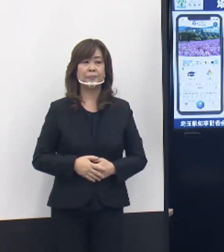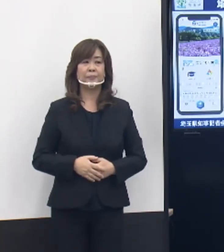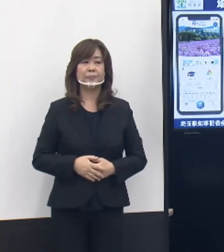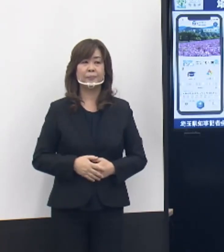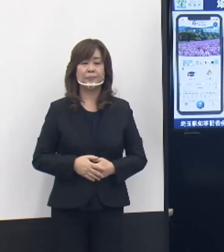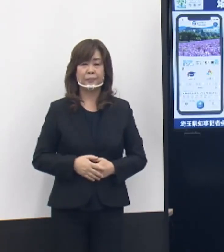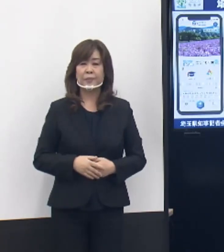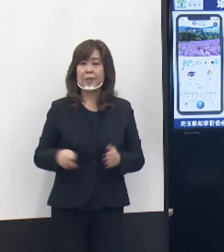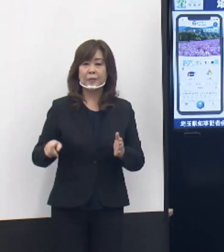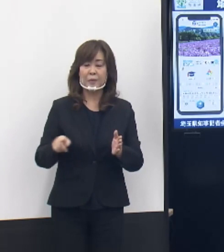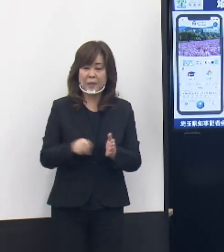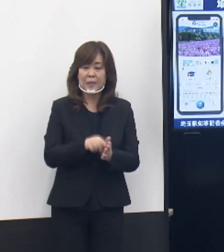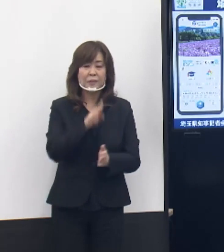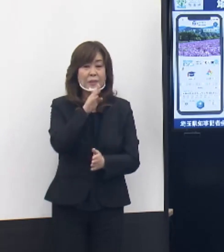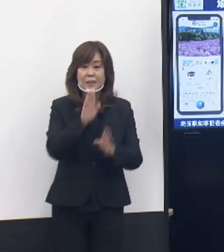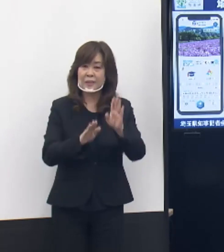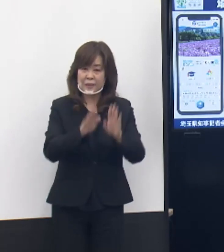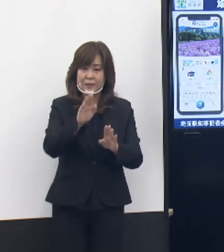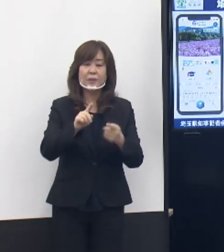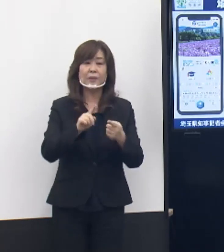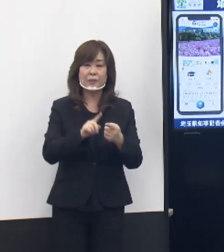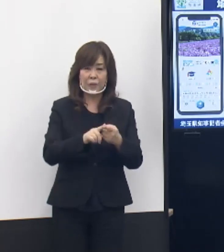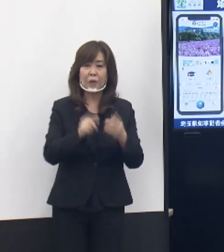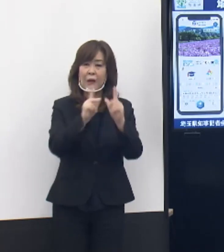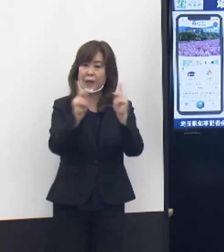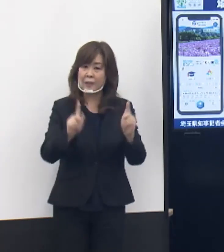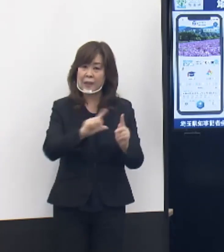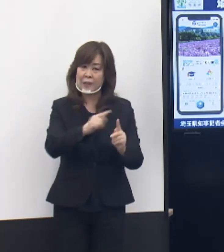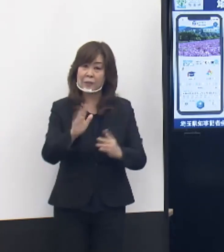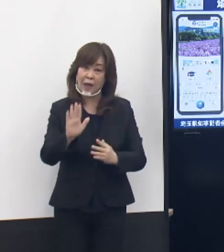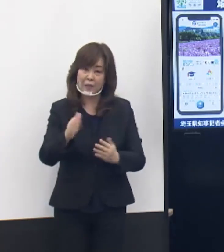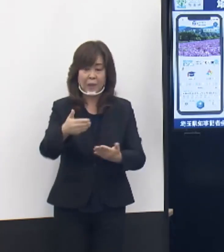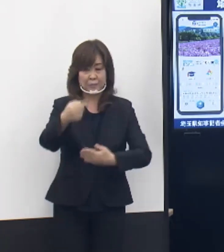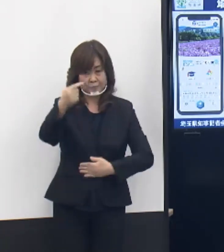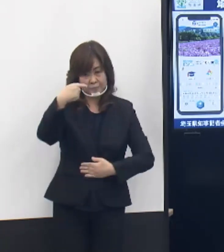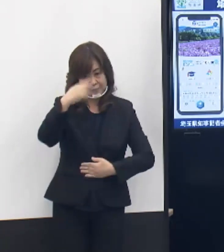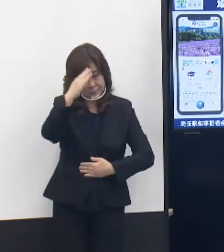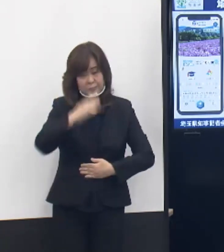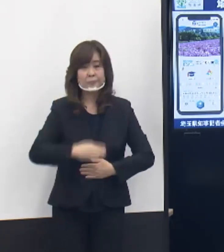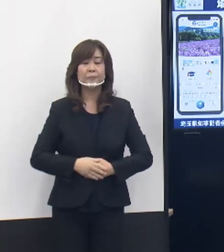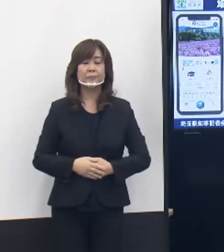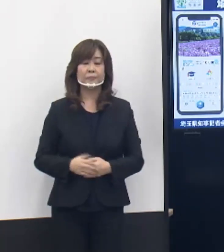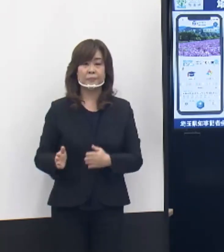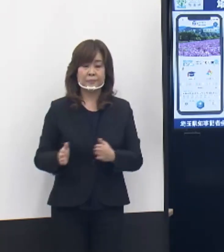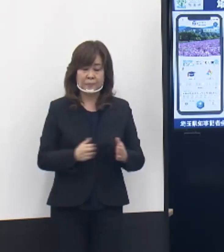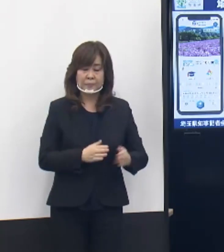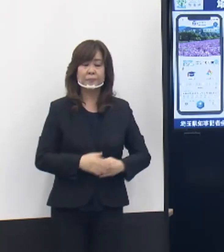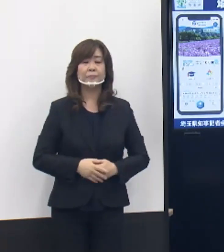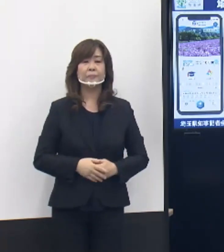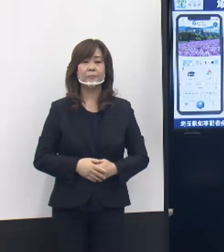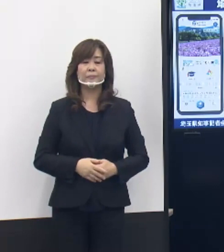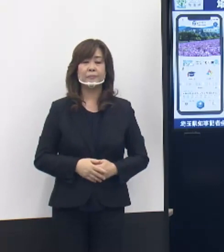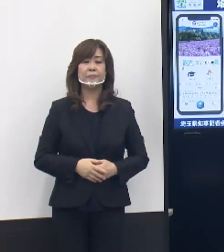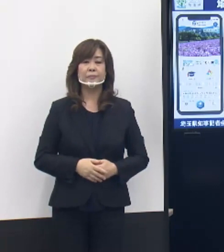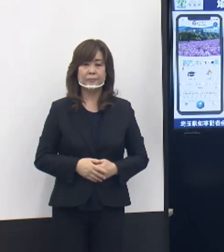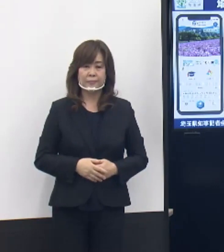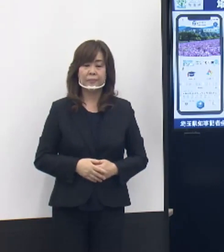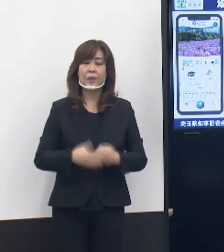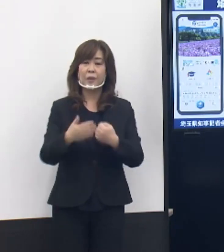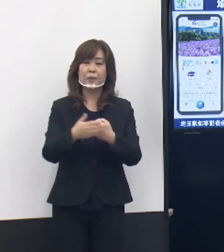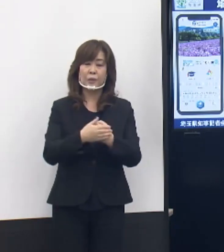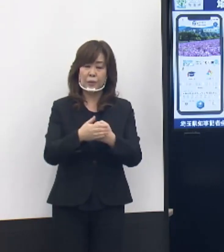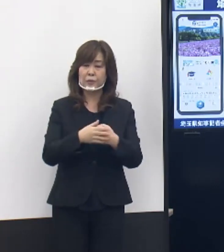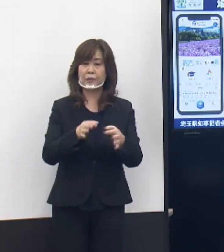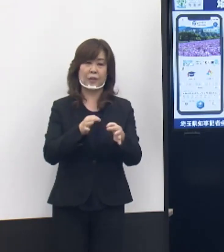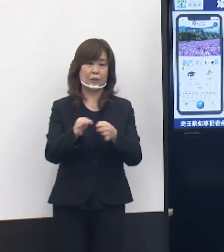があれば教えてください。 はい、ありがとうございます。まずこの参加店舗の皆様に対して、